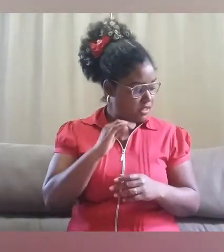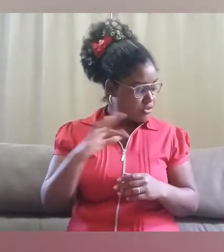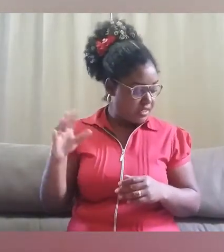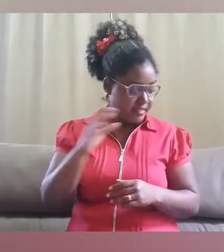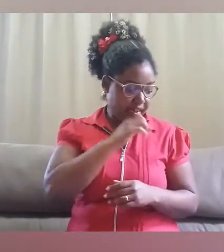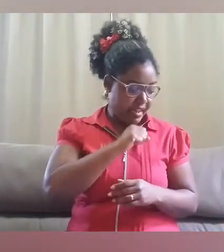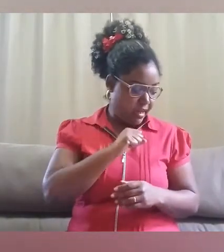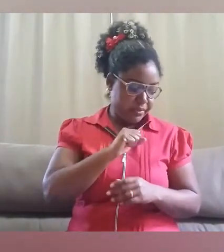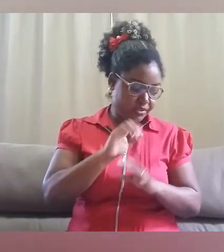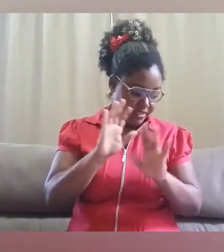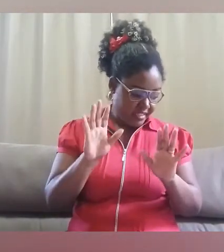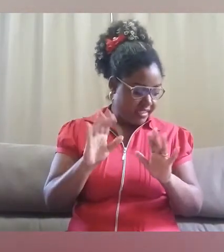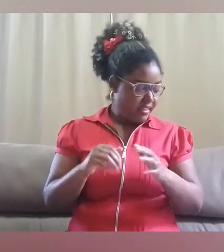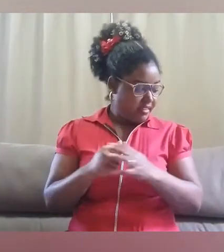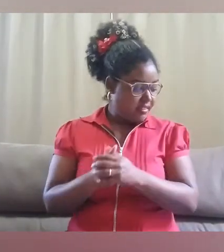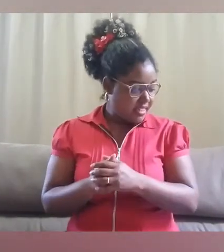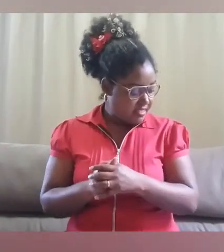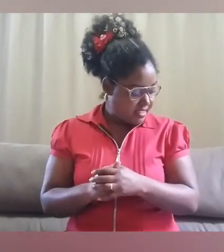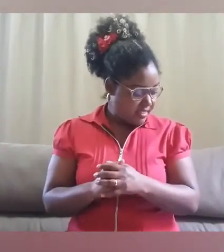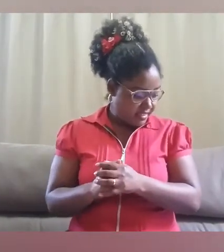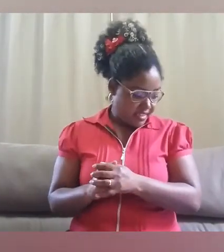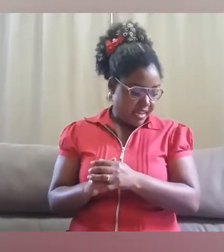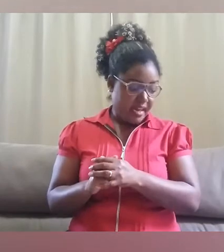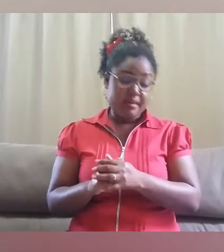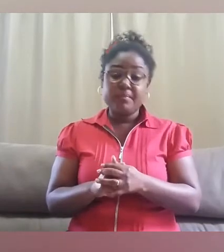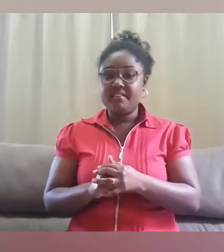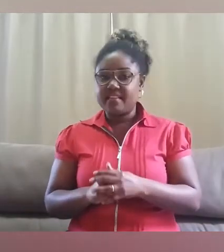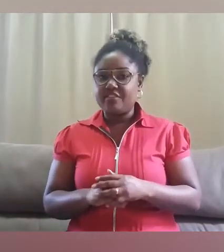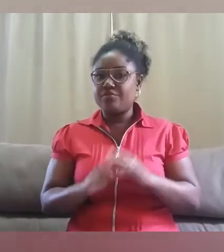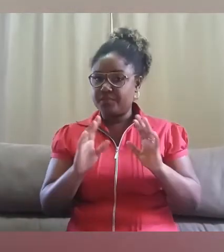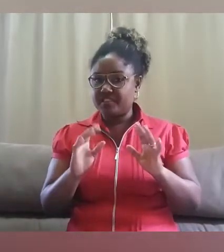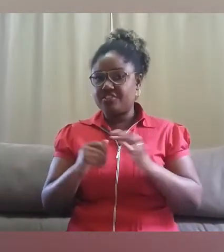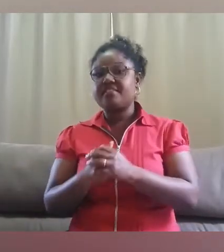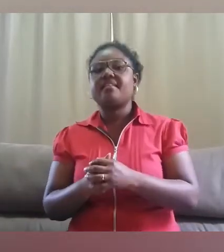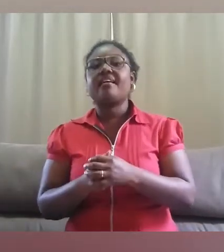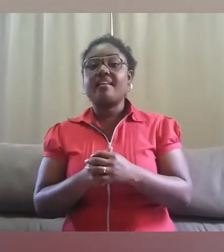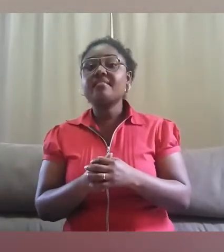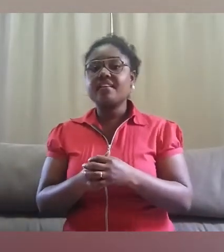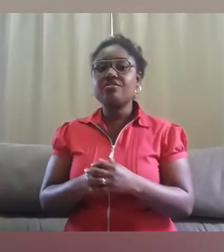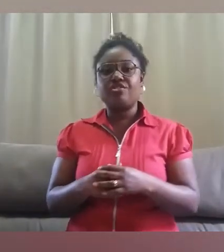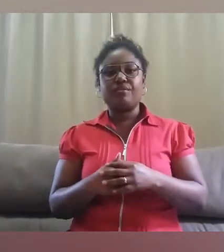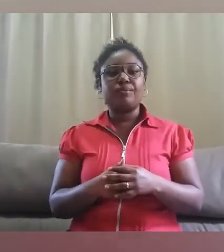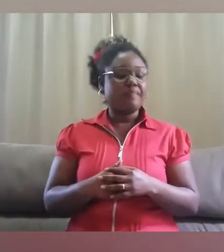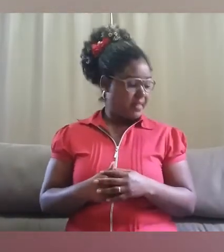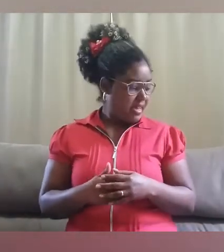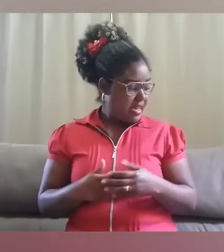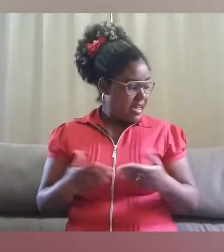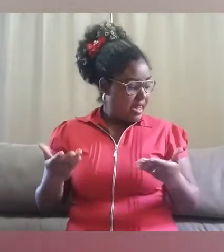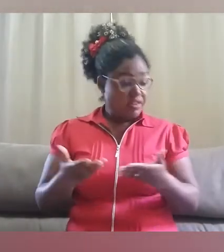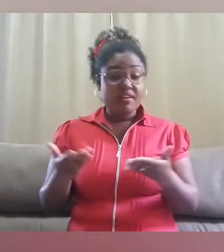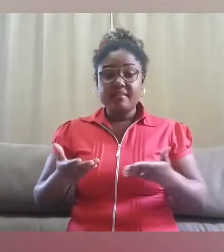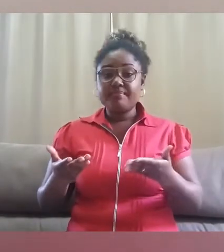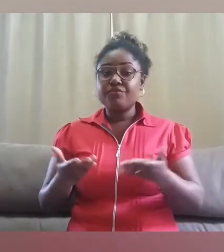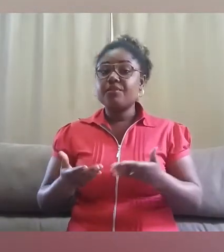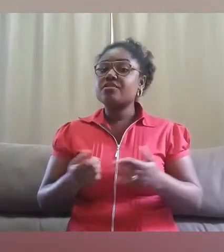Então, soletrar rápido não quer dizer que tenha habilidade. O importante é ser entendido. Agora, vamos